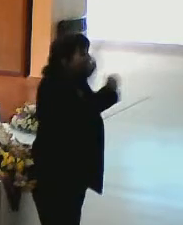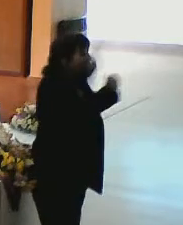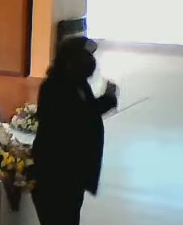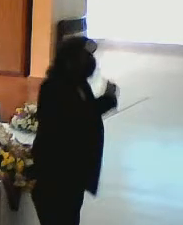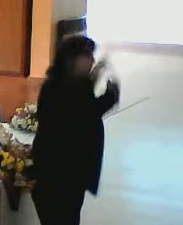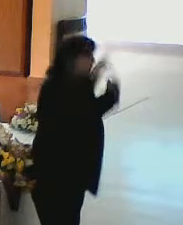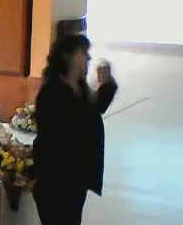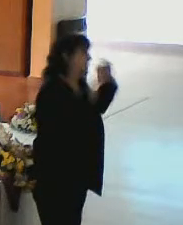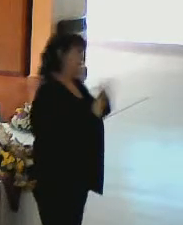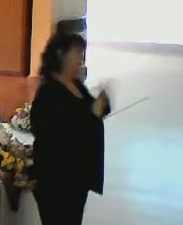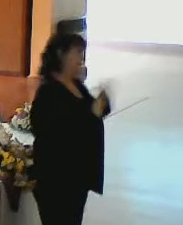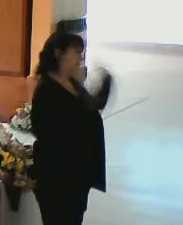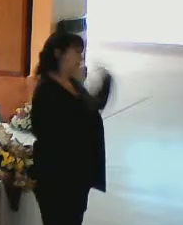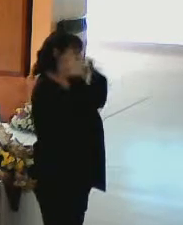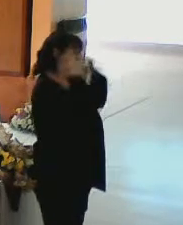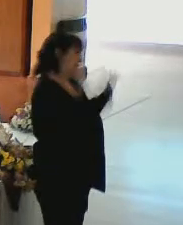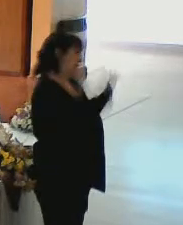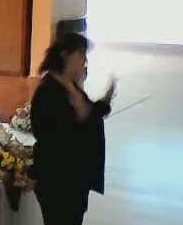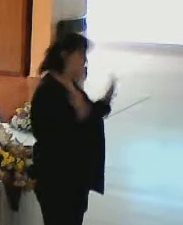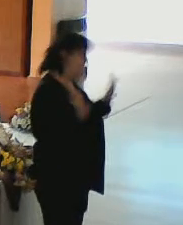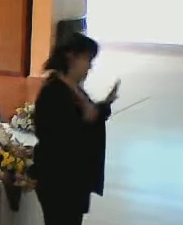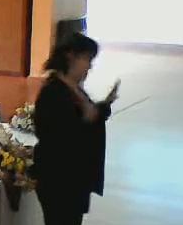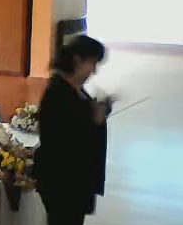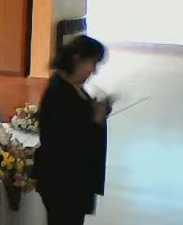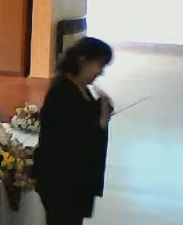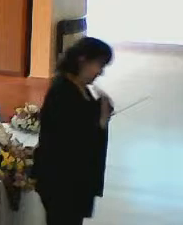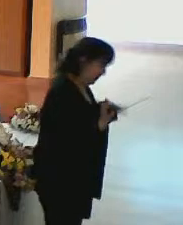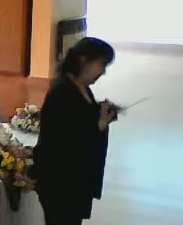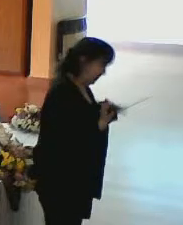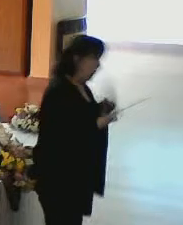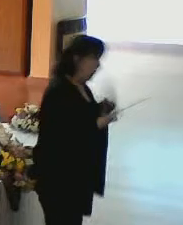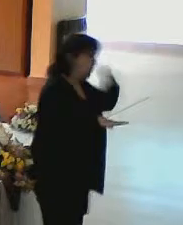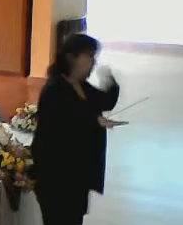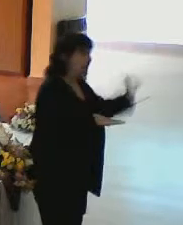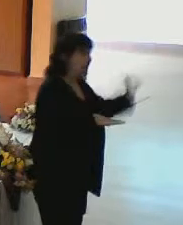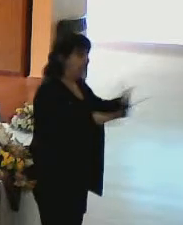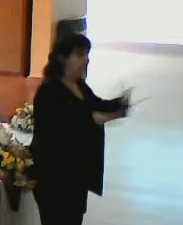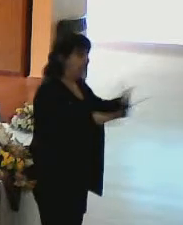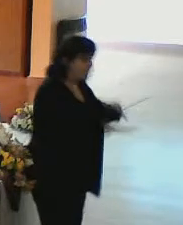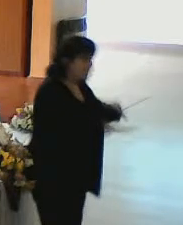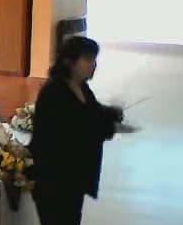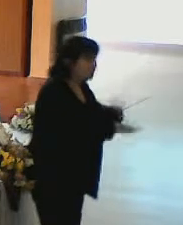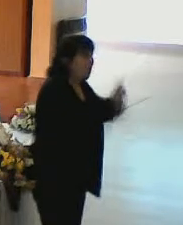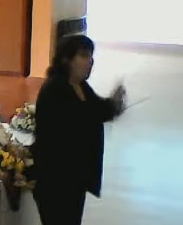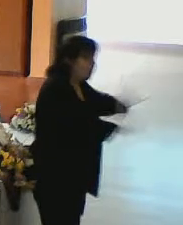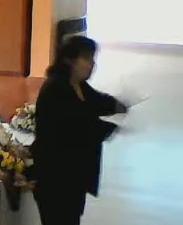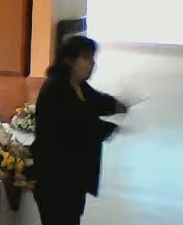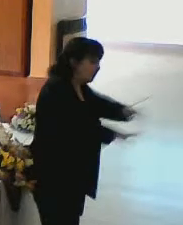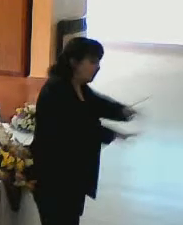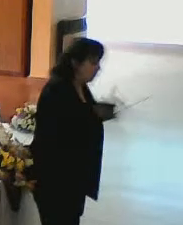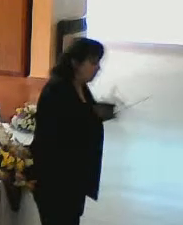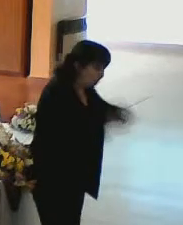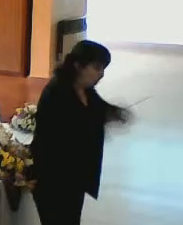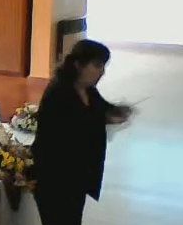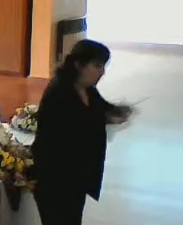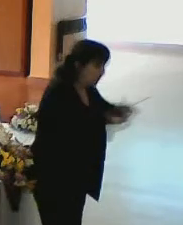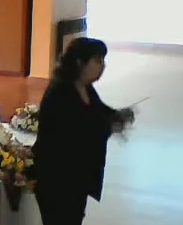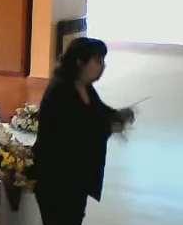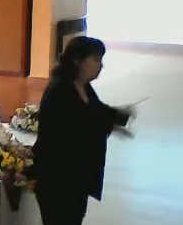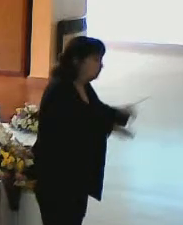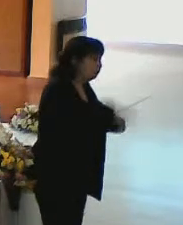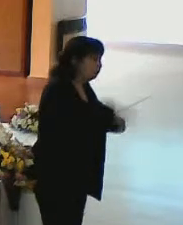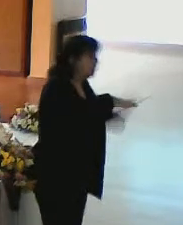Y en cuanto a la etiología, de todas las enfermedades, de todos los problemas de salud, hay como dos